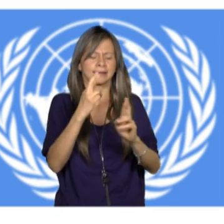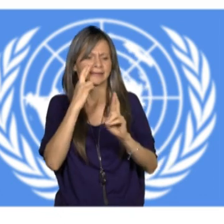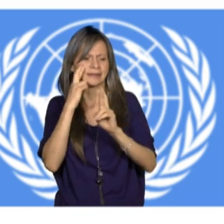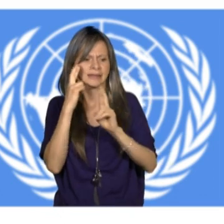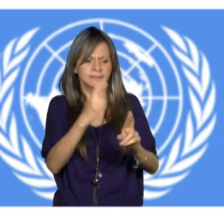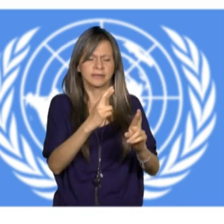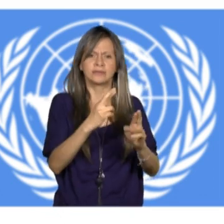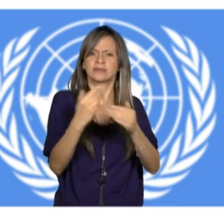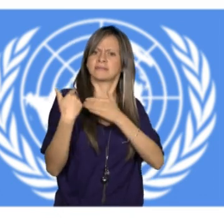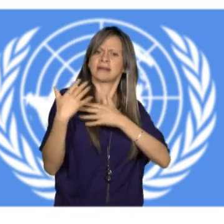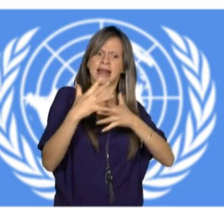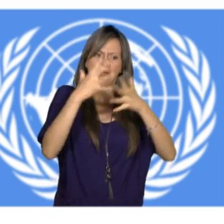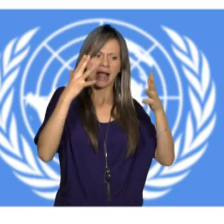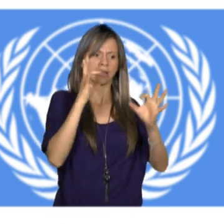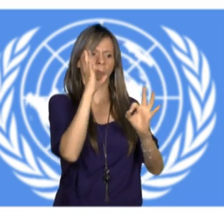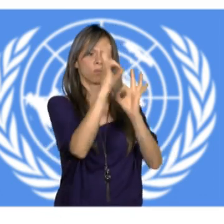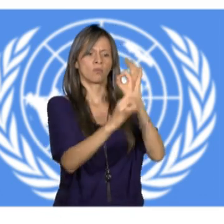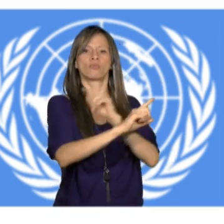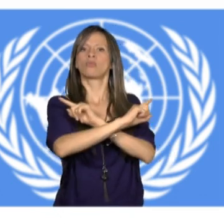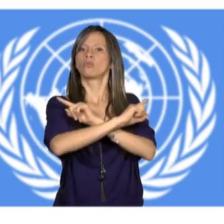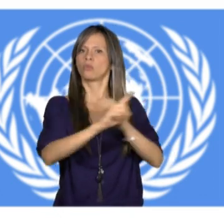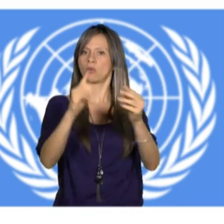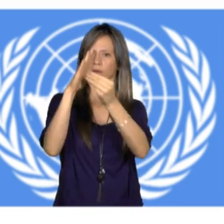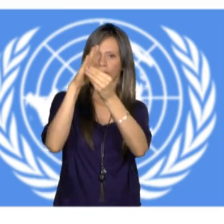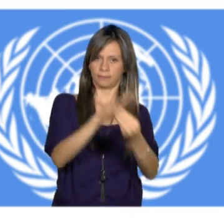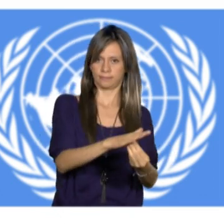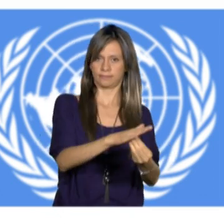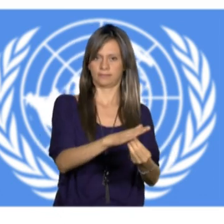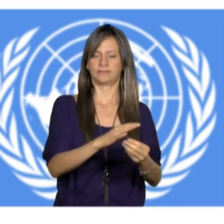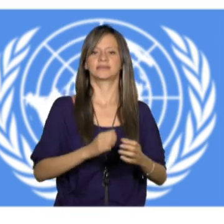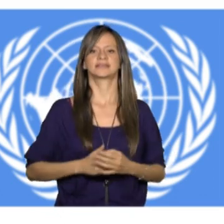en la Carta Internacional de Derechos Humanos.